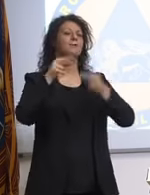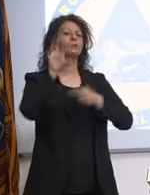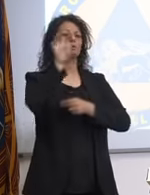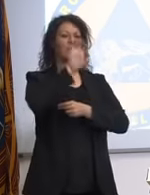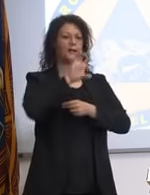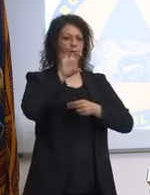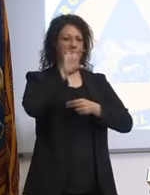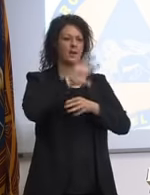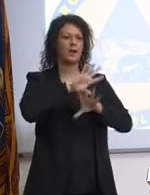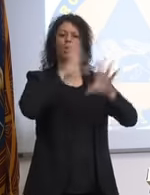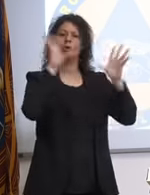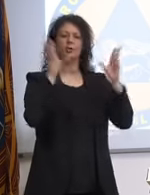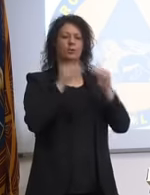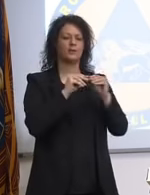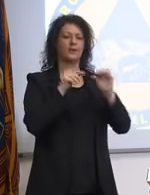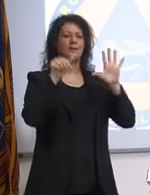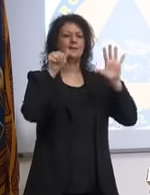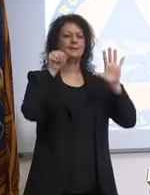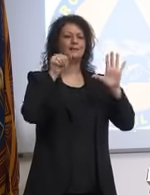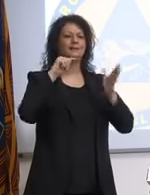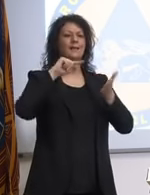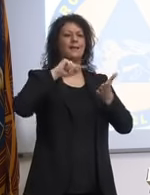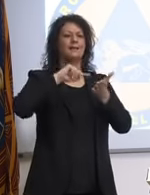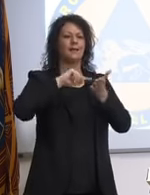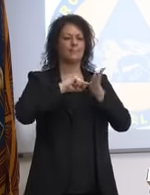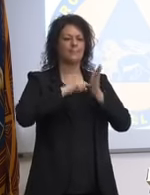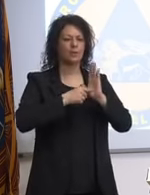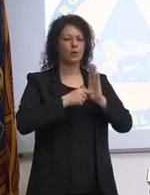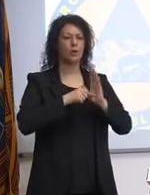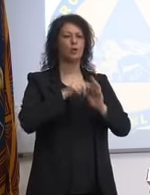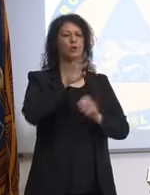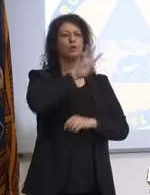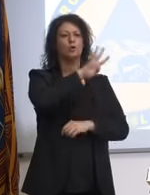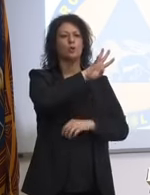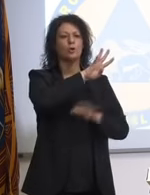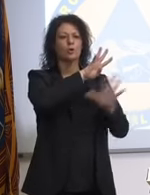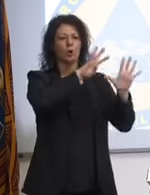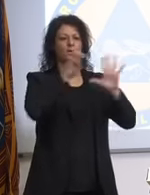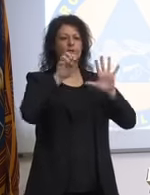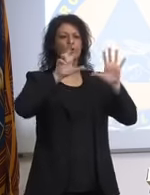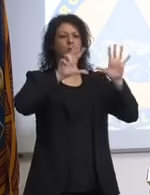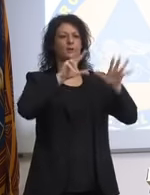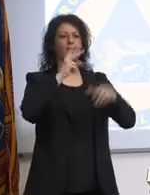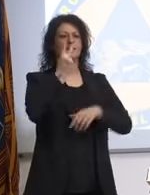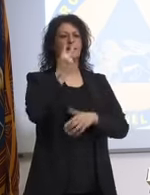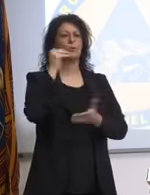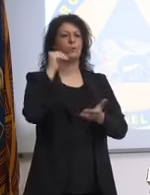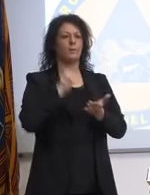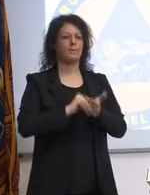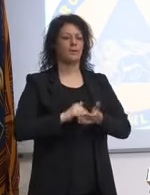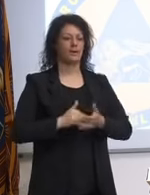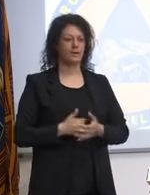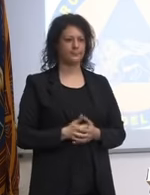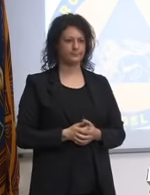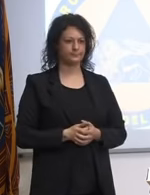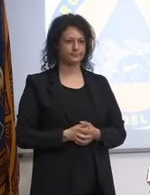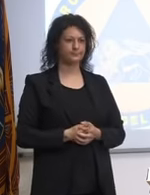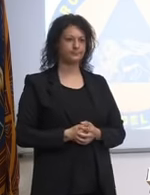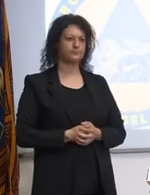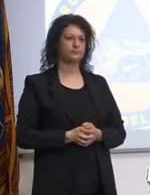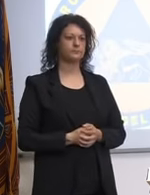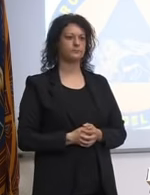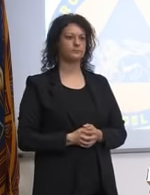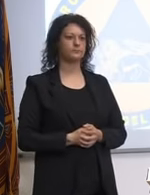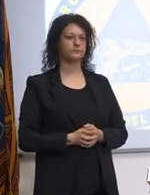60 milioni 932 mila.